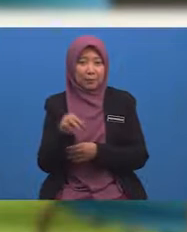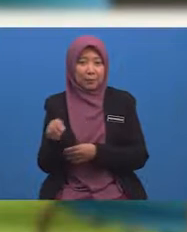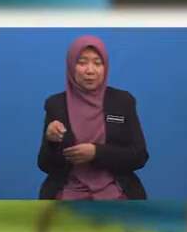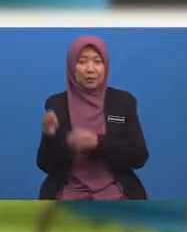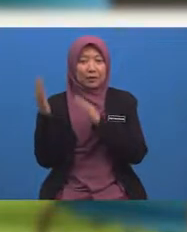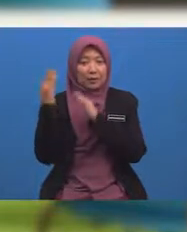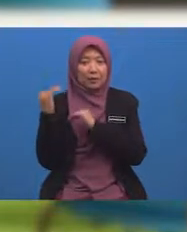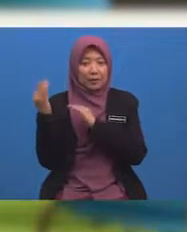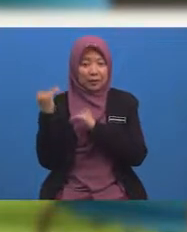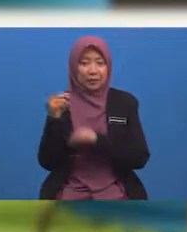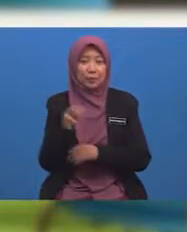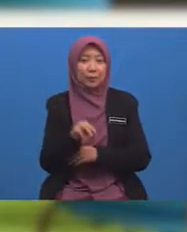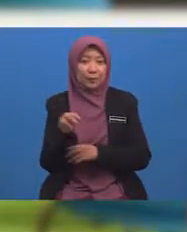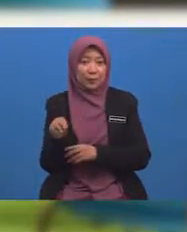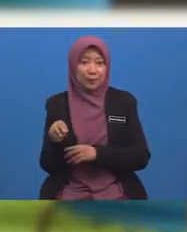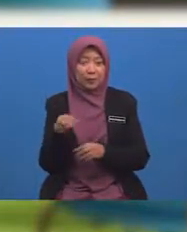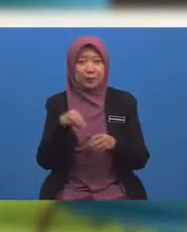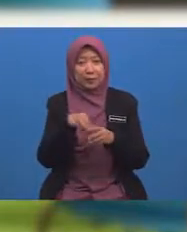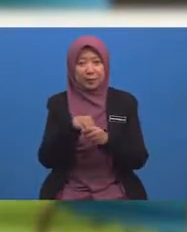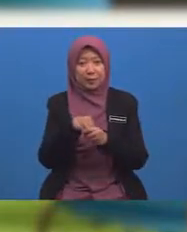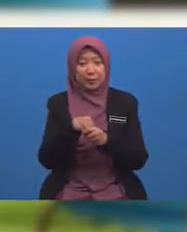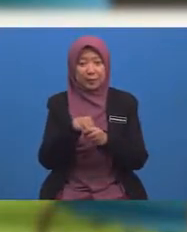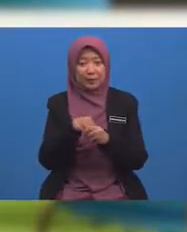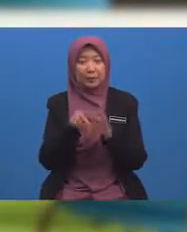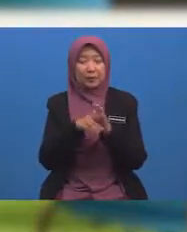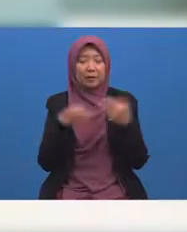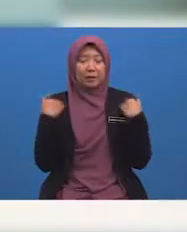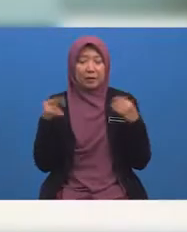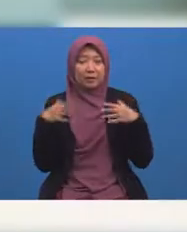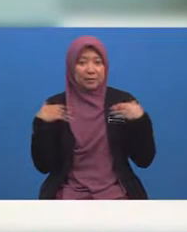Diharapkan murid-murid berada dalam keadaan yang sihat.